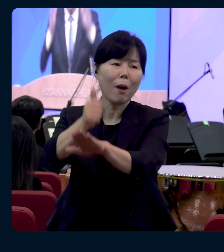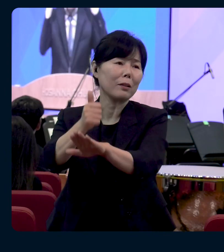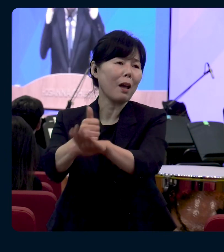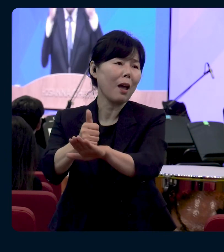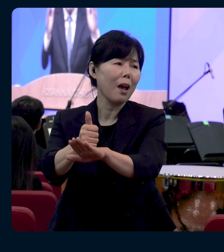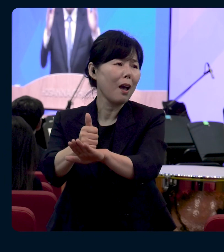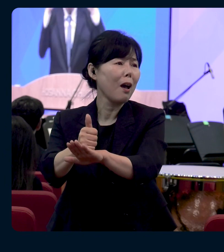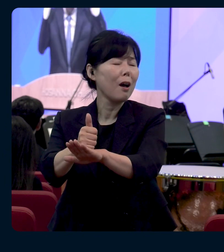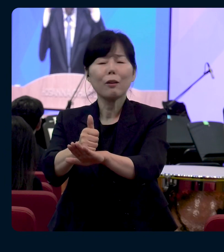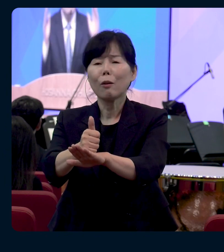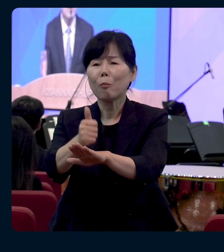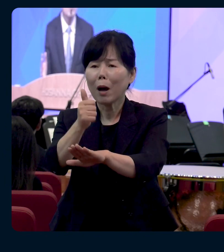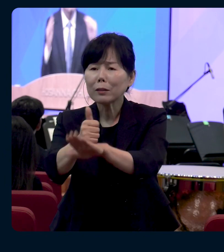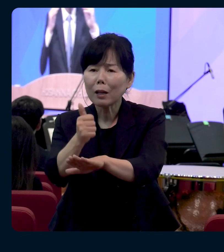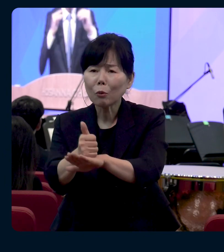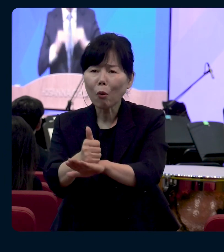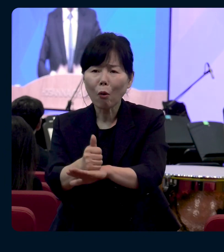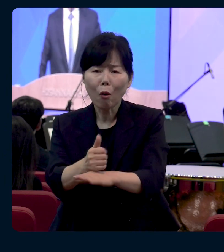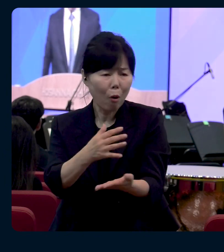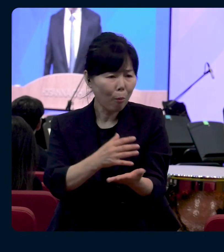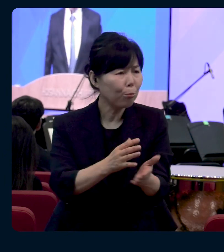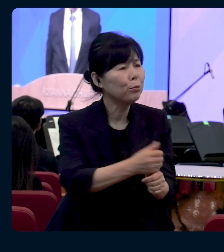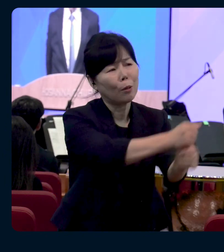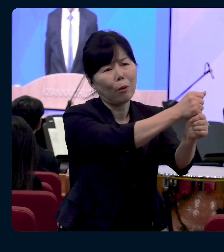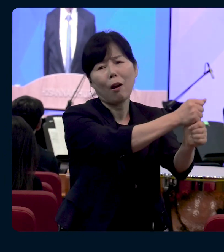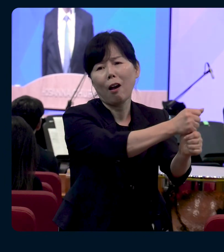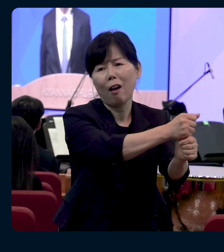깨닫습니다. 그 베냐민이 얼마나 소중한지를.